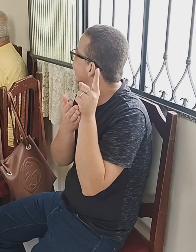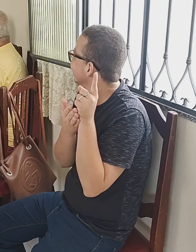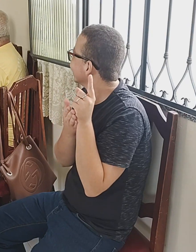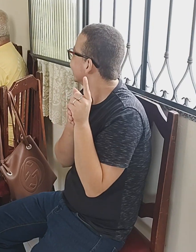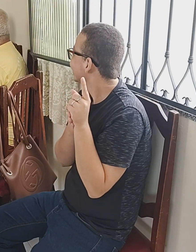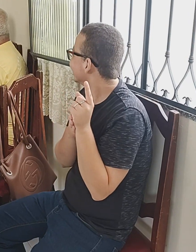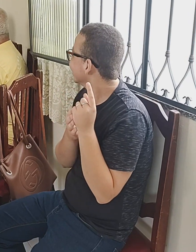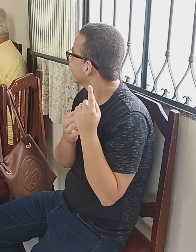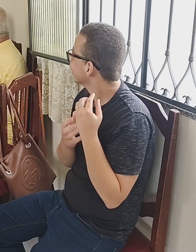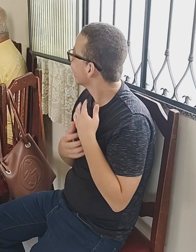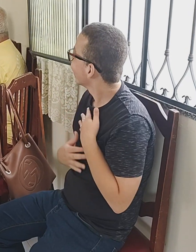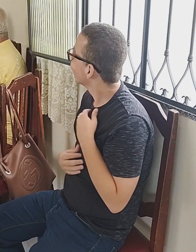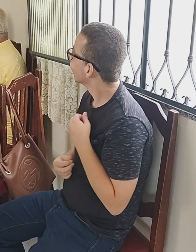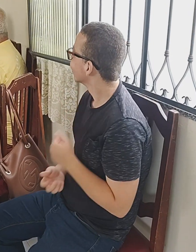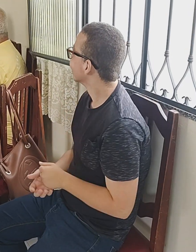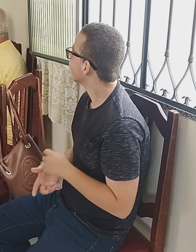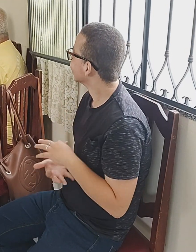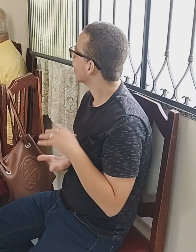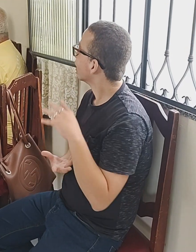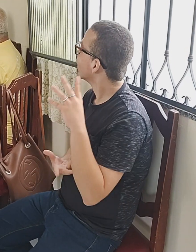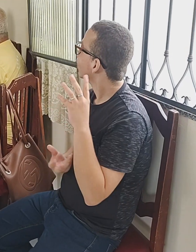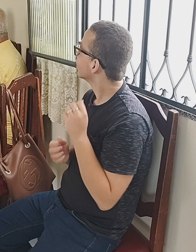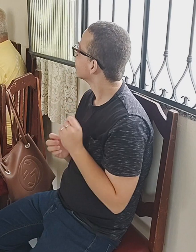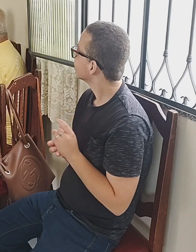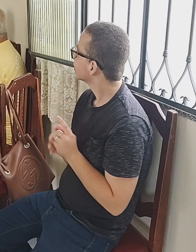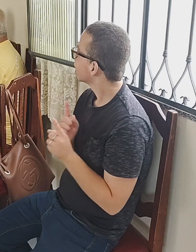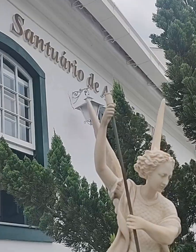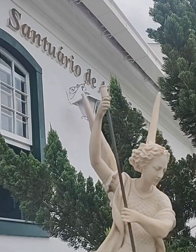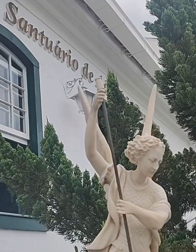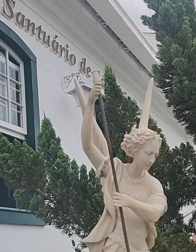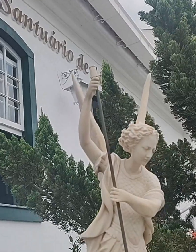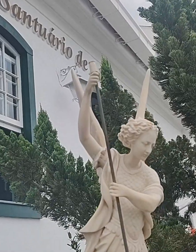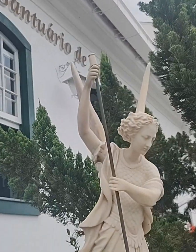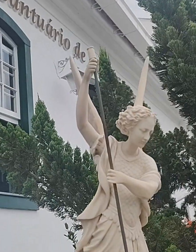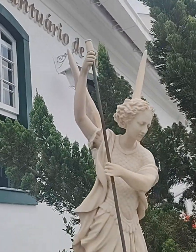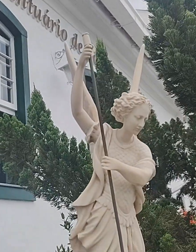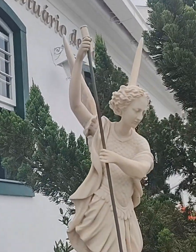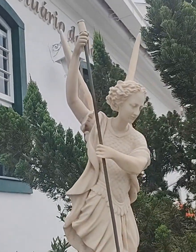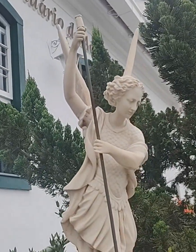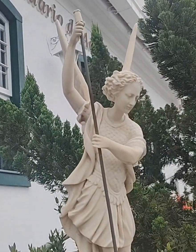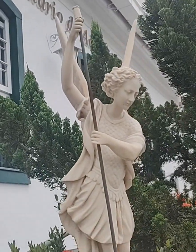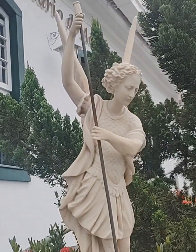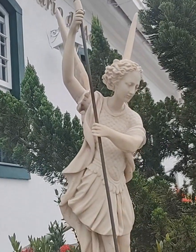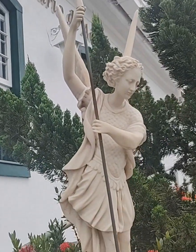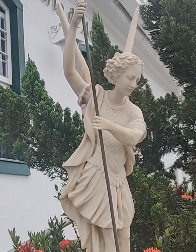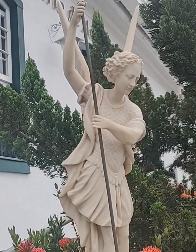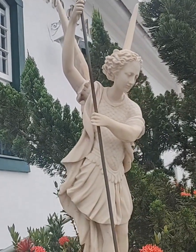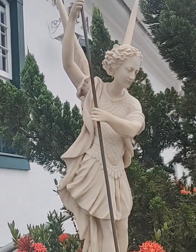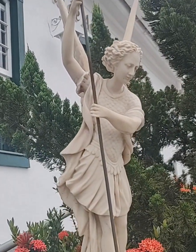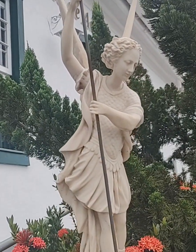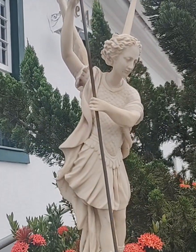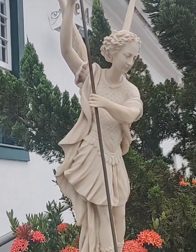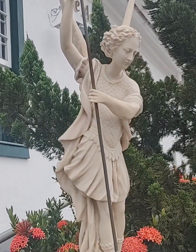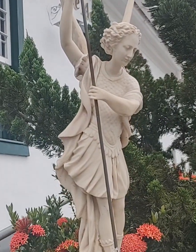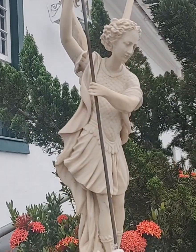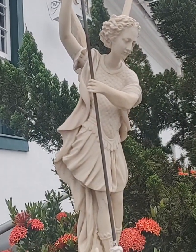pioneira na região, hoje a paróquia recebe mais pessoas surdas em suas atividades e celebrações